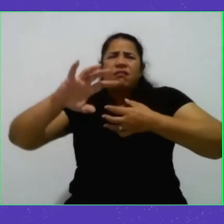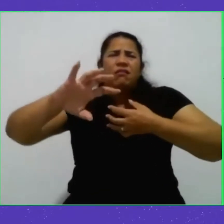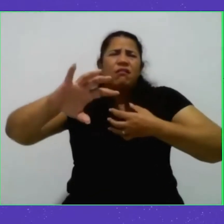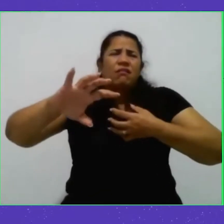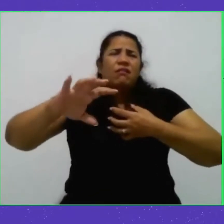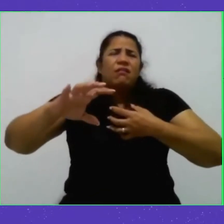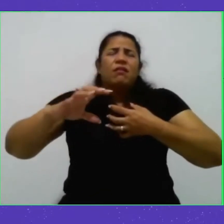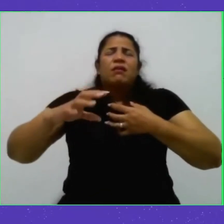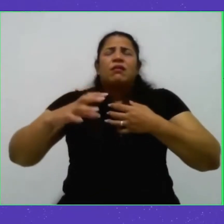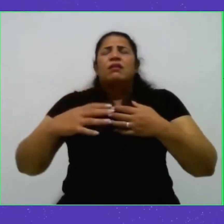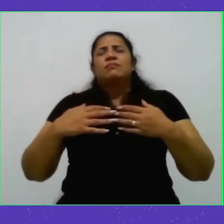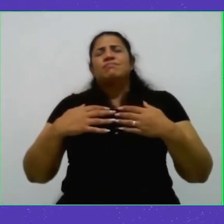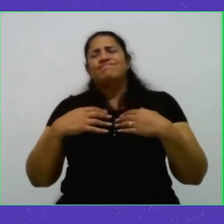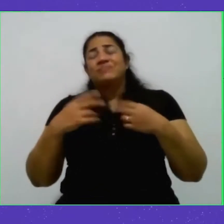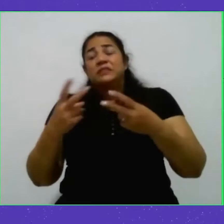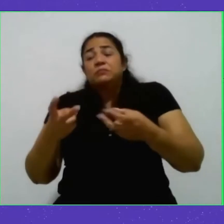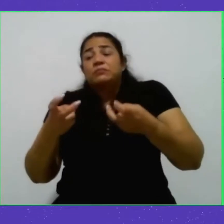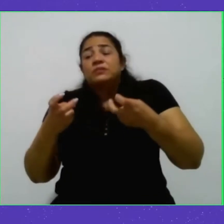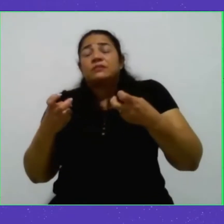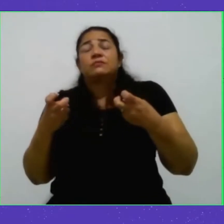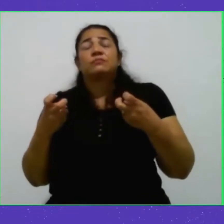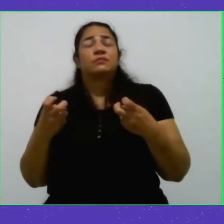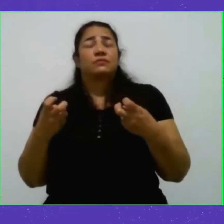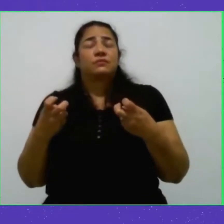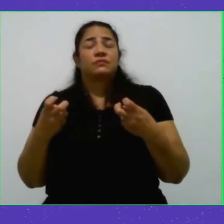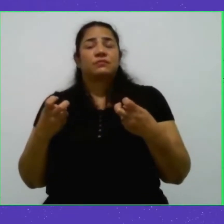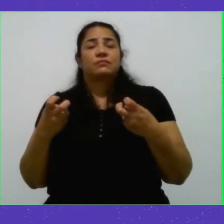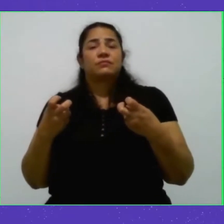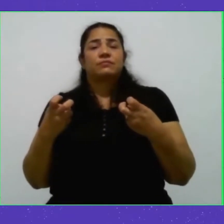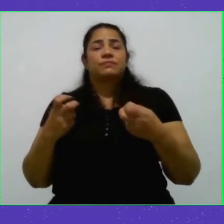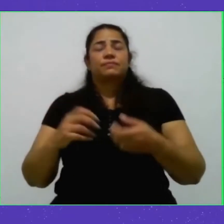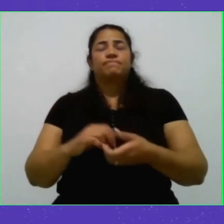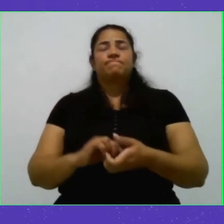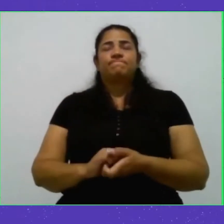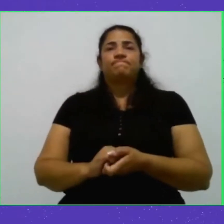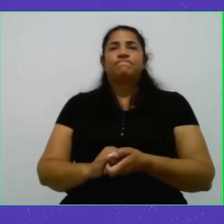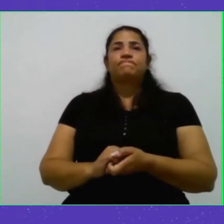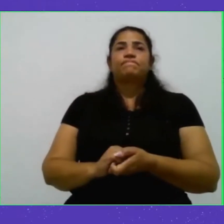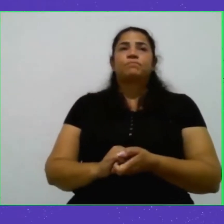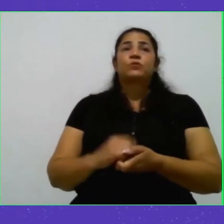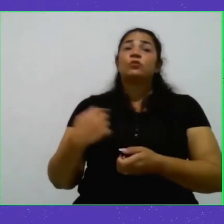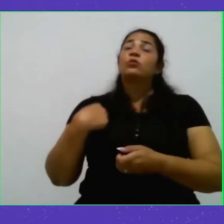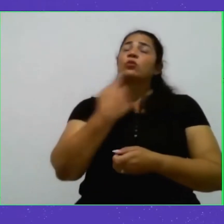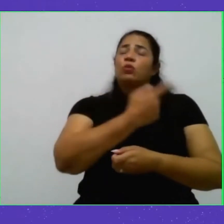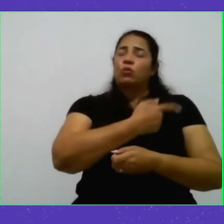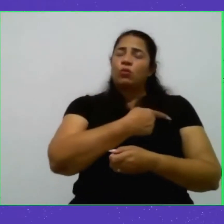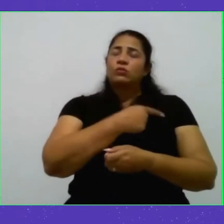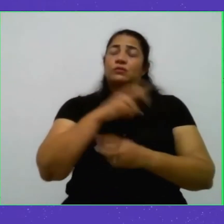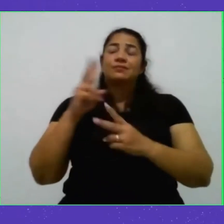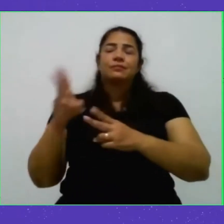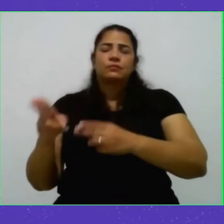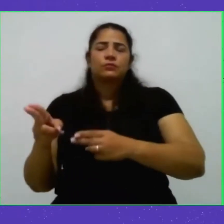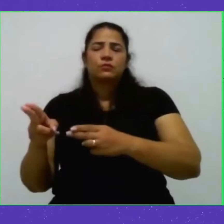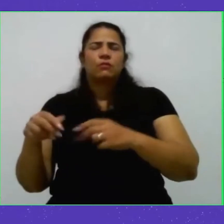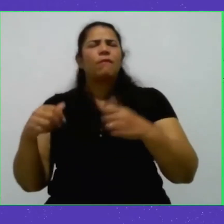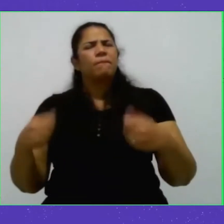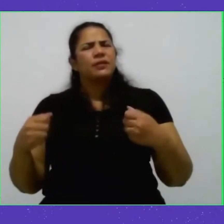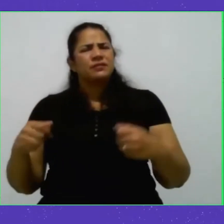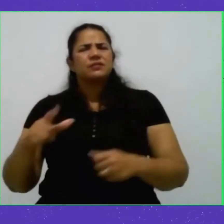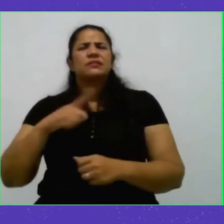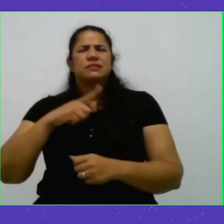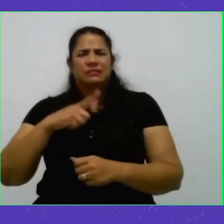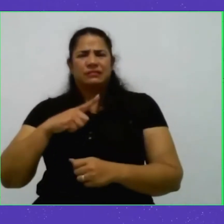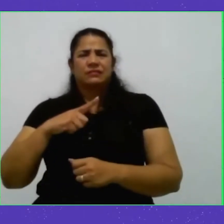coração quando nós deparamos com as pessoas. Se você não tiver essa percepção, você não